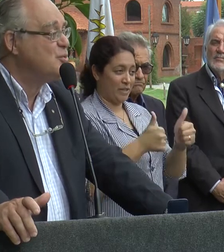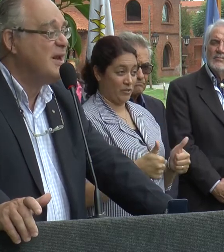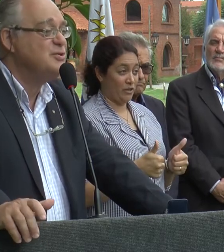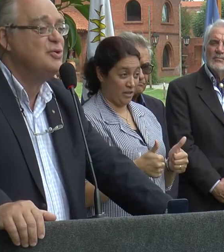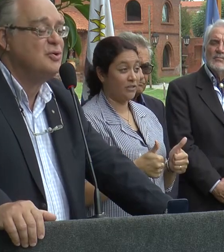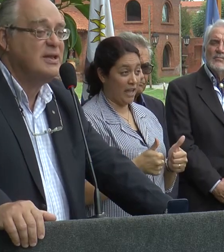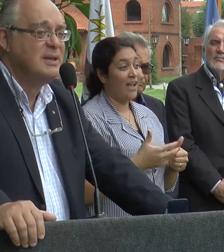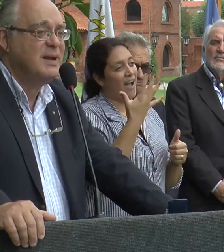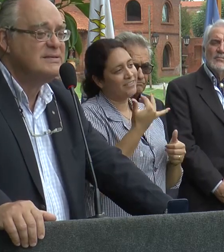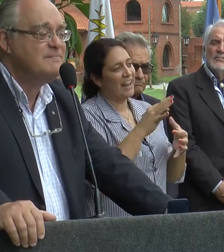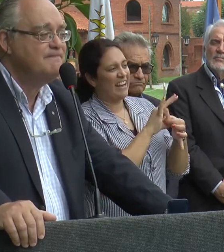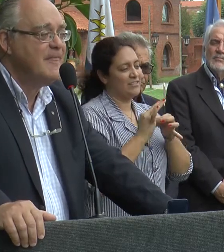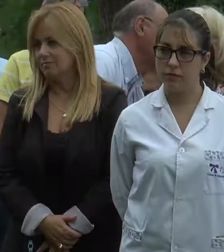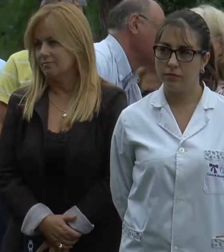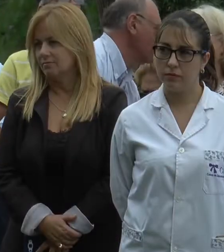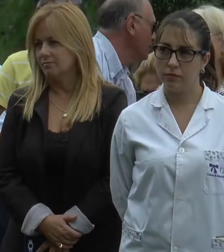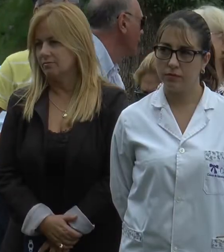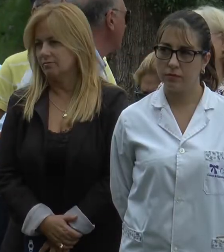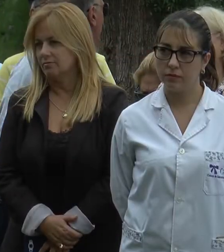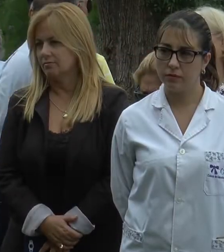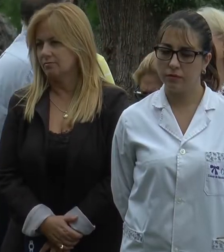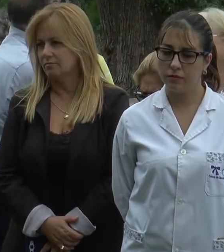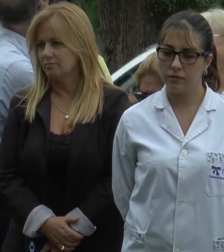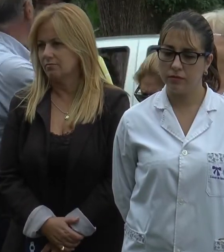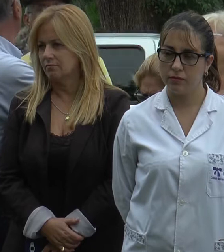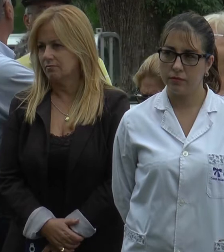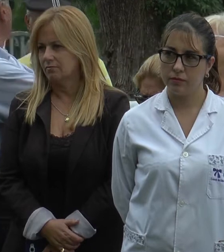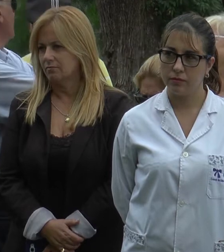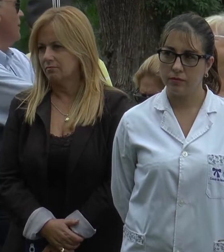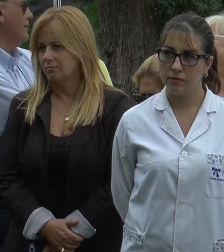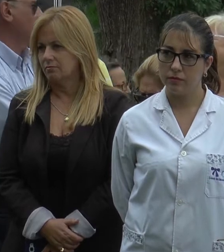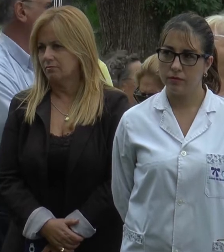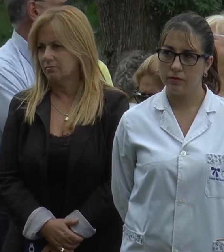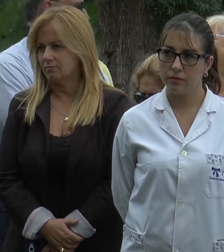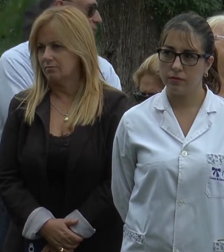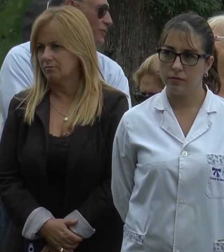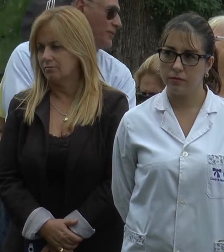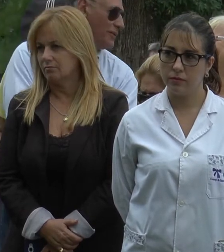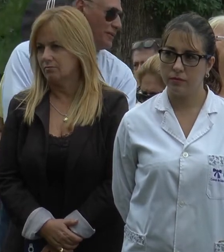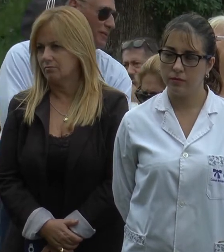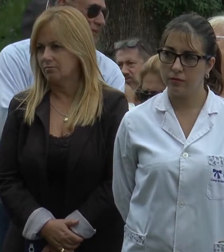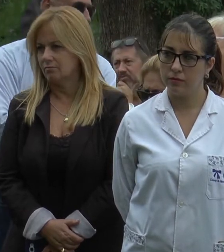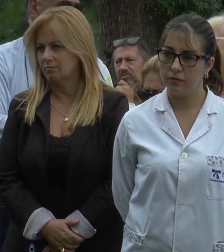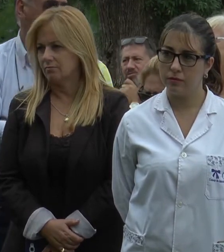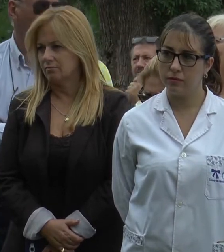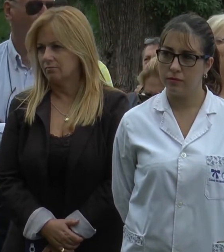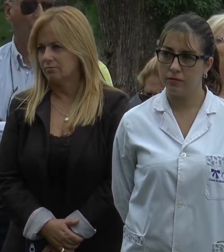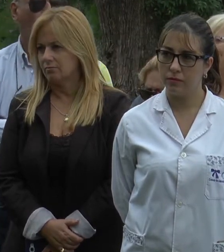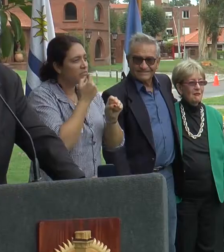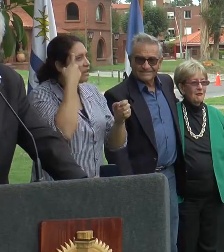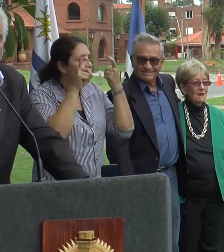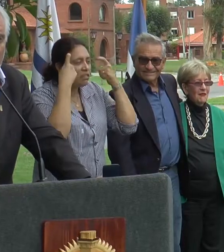tiene su relación con esta plaza. Enfrente de esta plaza está la Plaza José Pedro Varela. Quiero